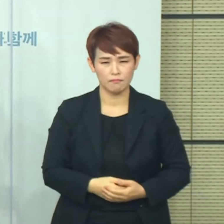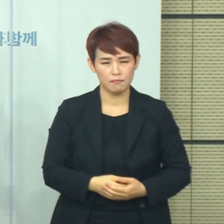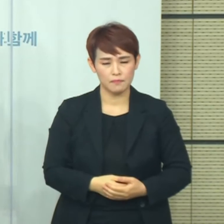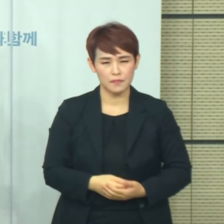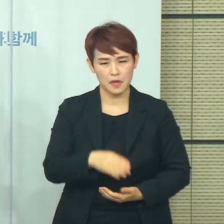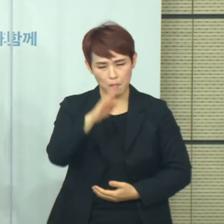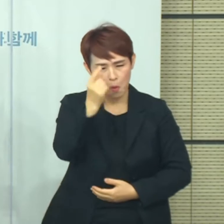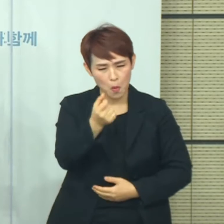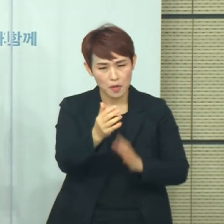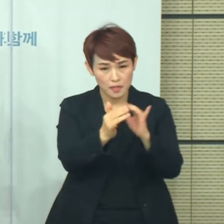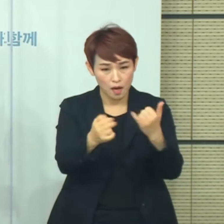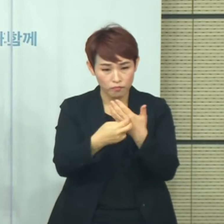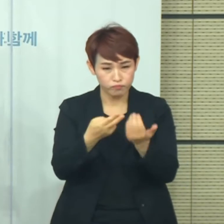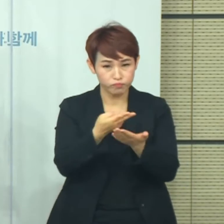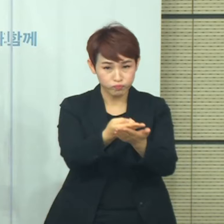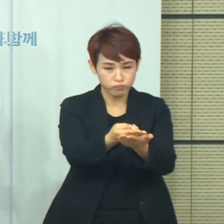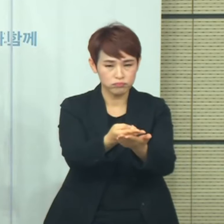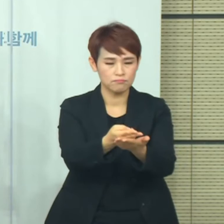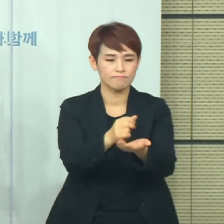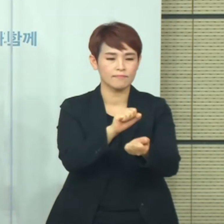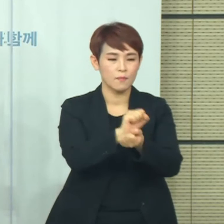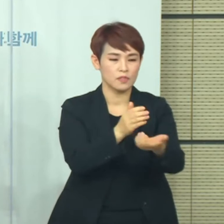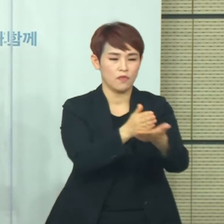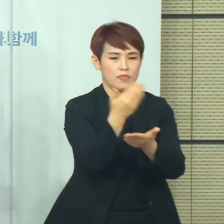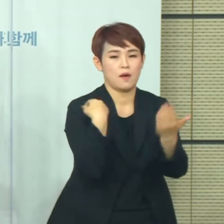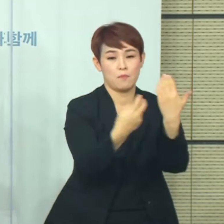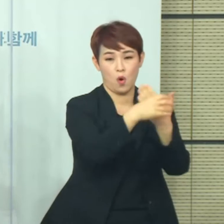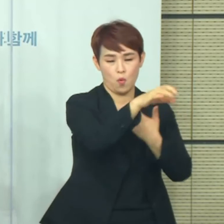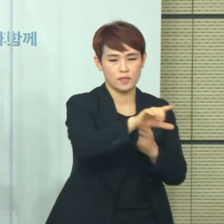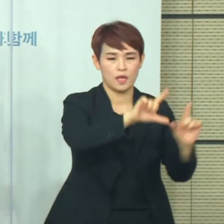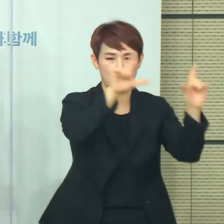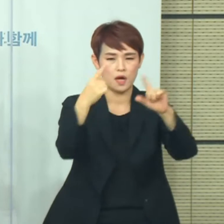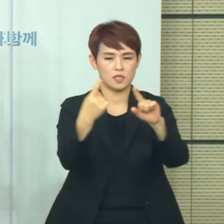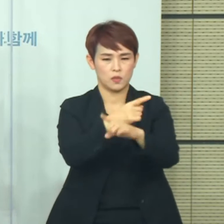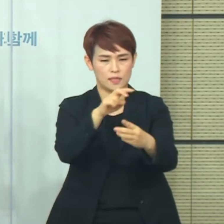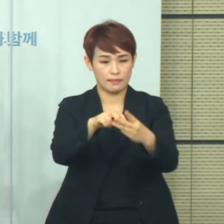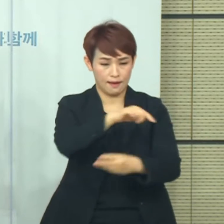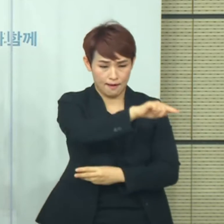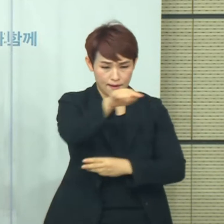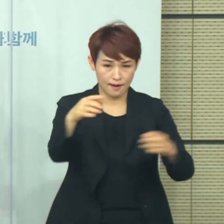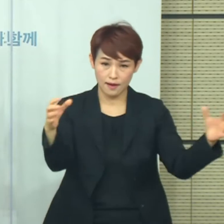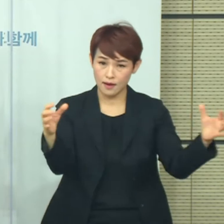환자를 위한 병상도 감염병 전담병원과 생활치료센터를 합하여